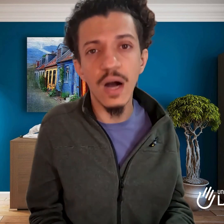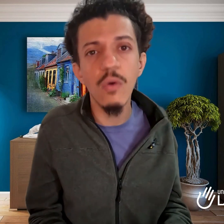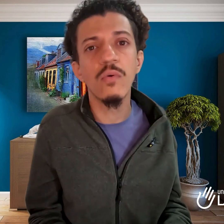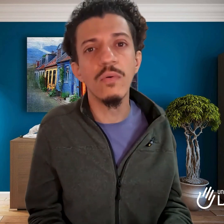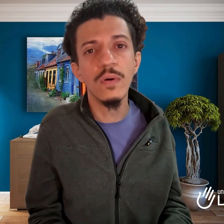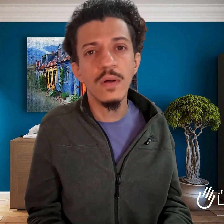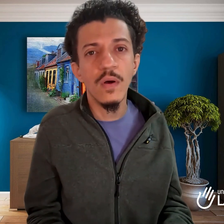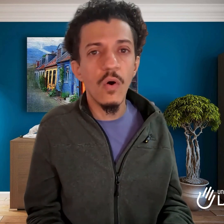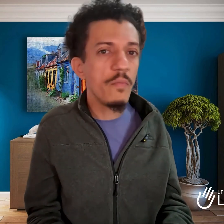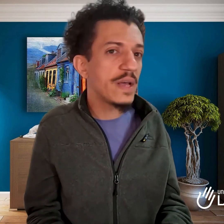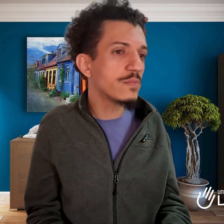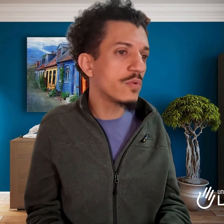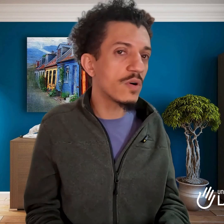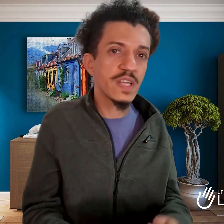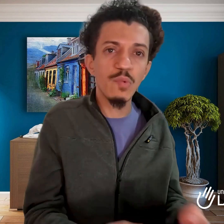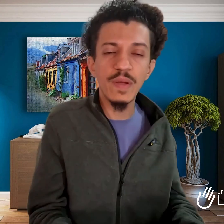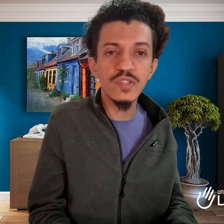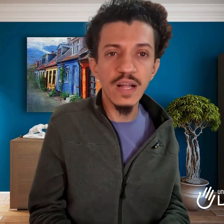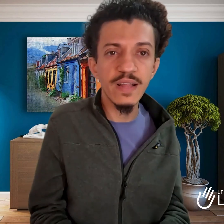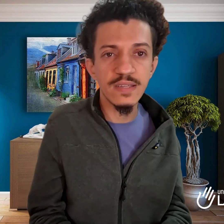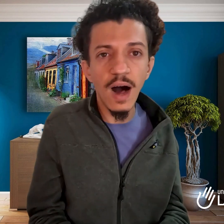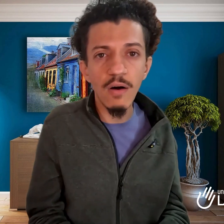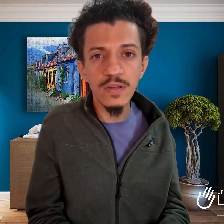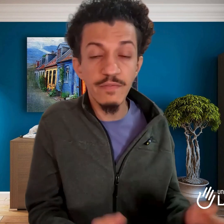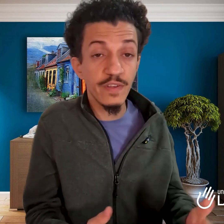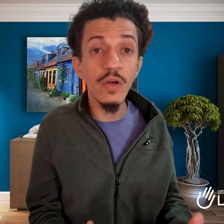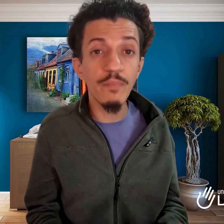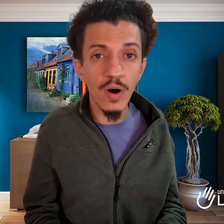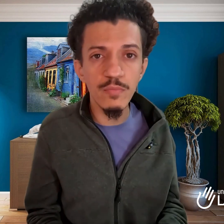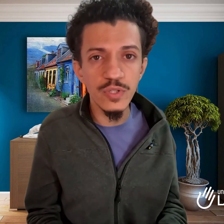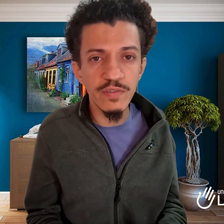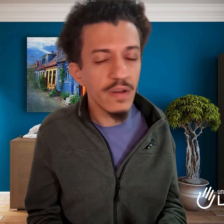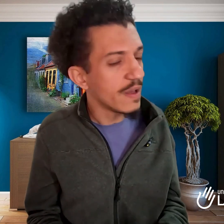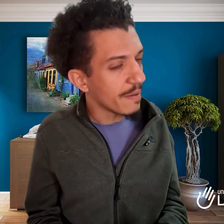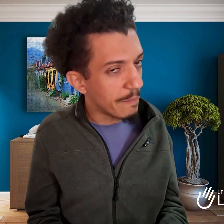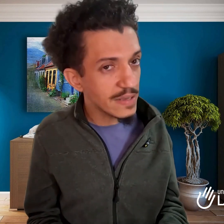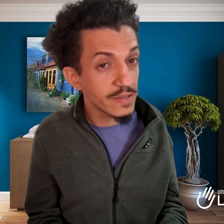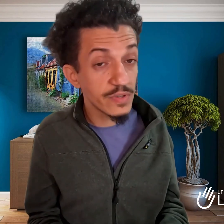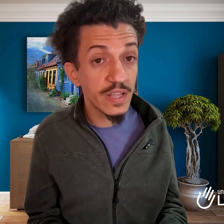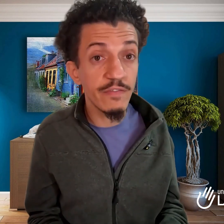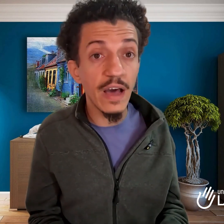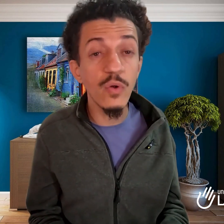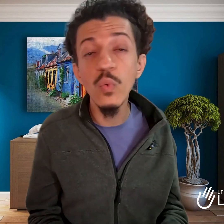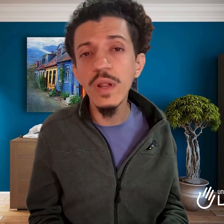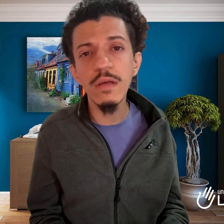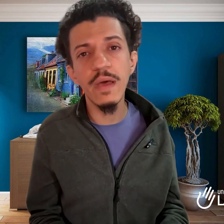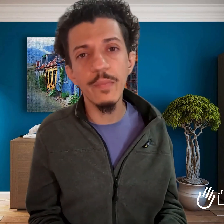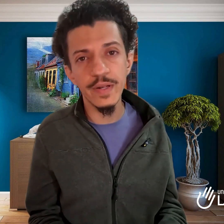algo, ou mesmo não gostar do meu penteado das aulas, enfim, não importa o motivo, basta você enviar um único e-mail para a gente